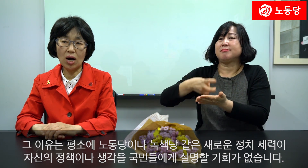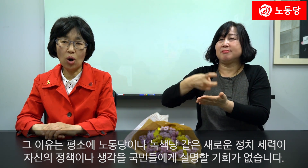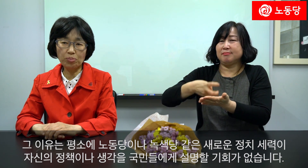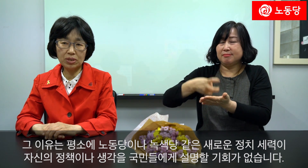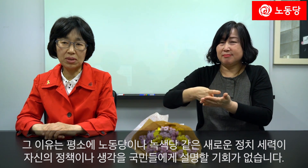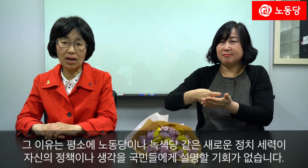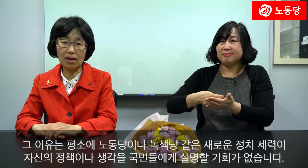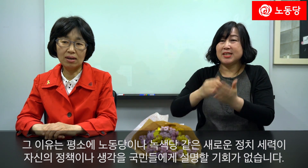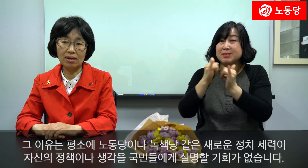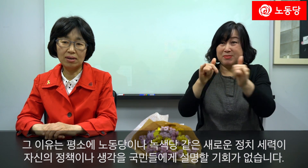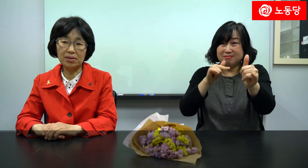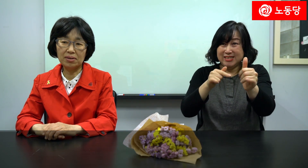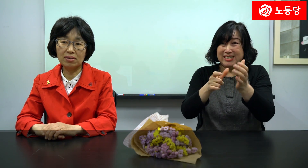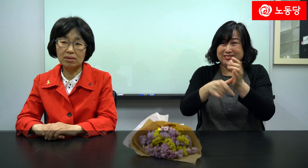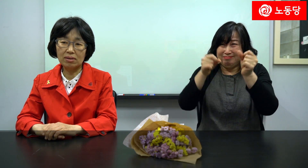기회가 없습니다.